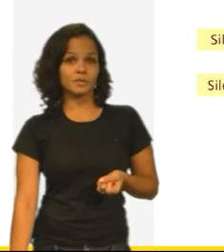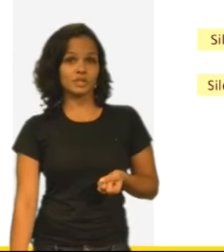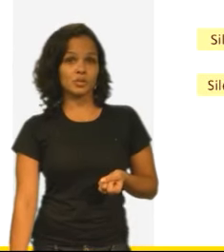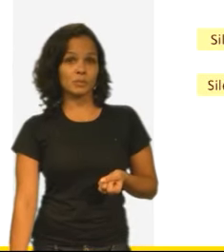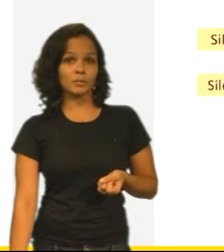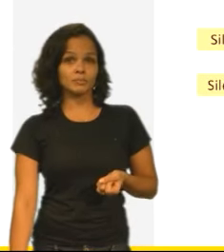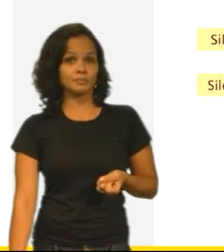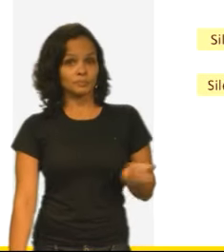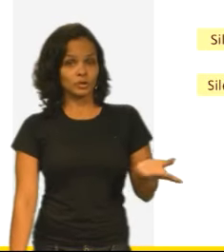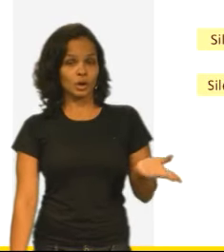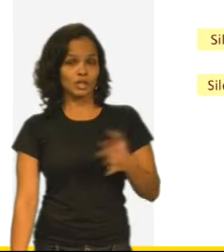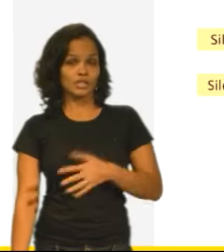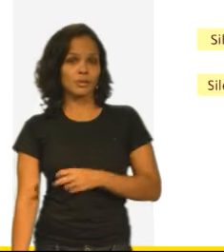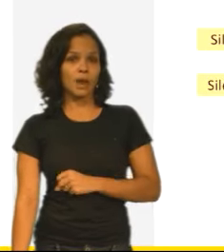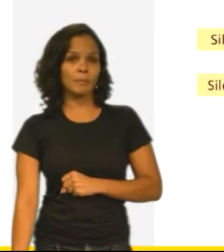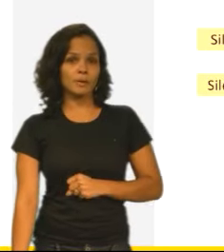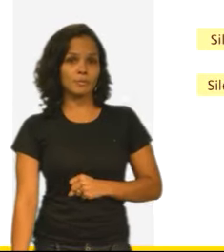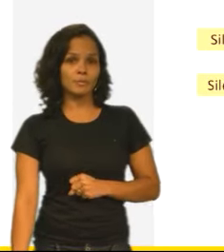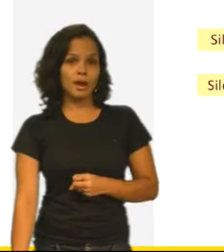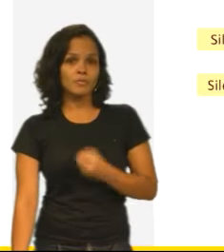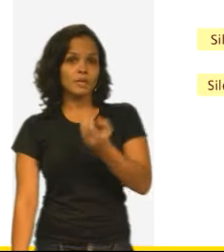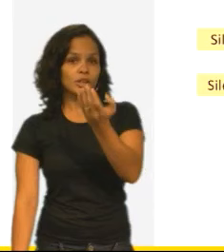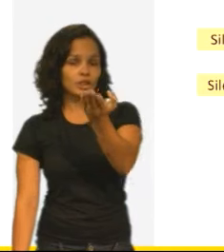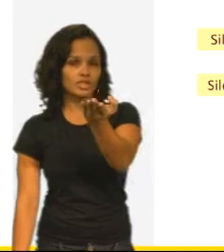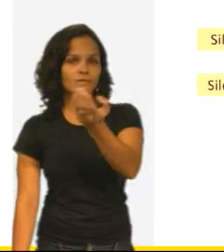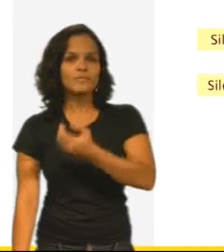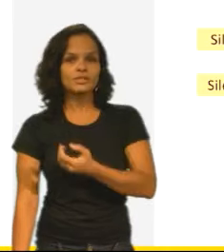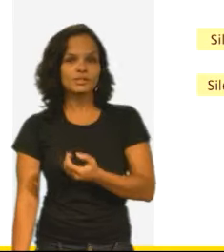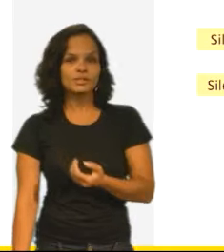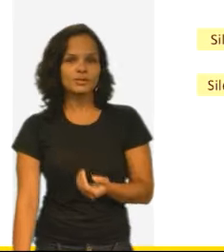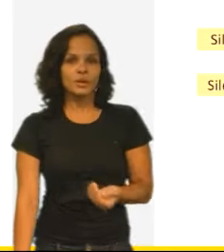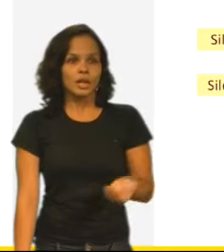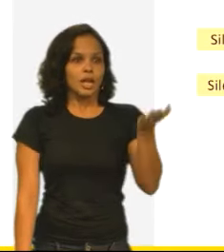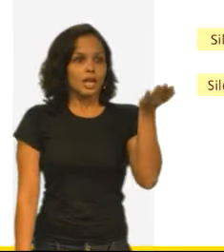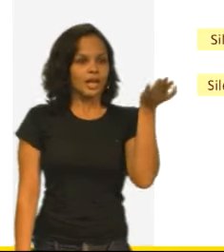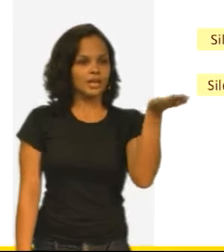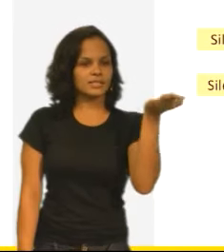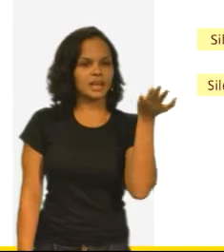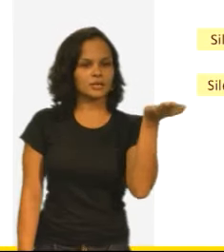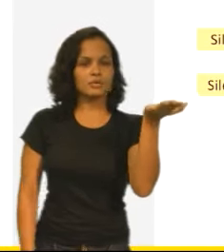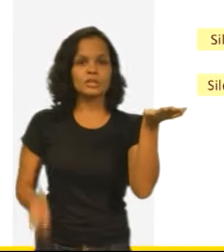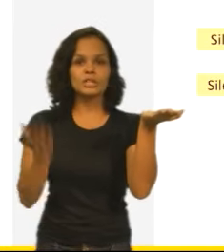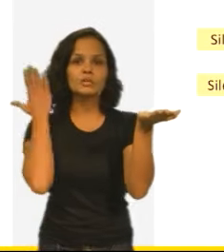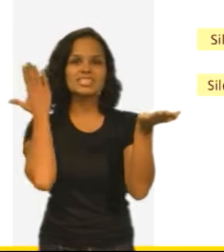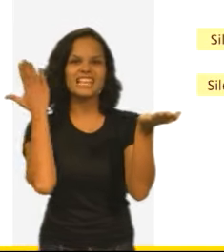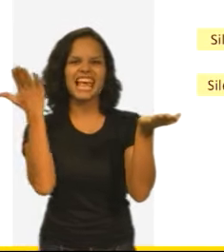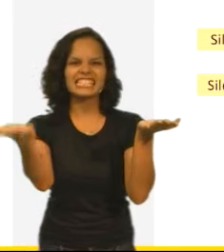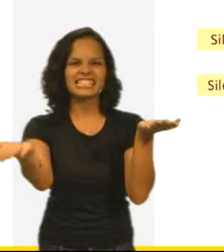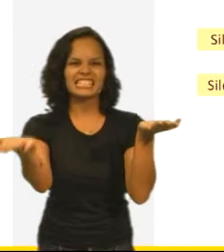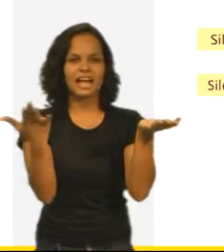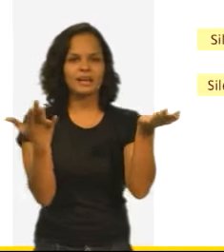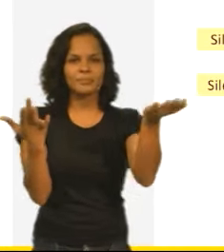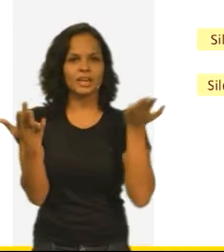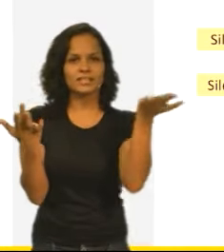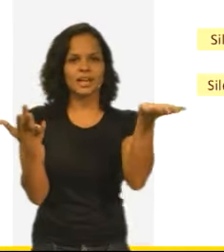de número, troca de singular para o plural, nós já vimos isso. Estados Unidos, está,